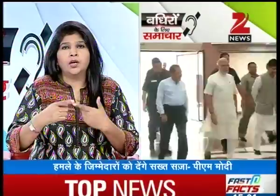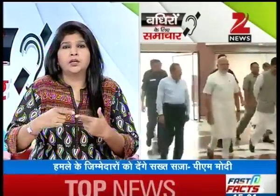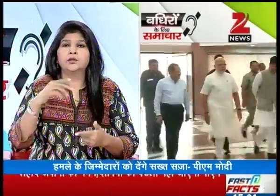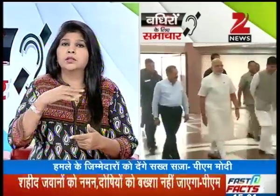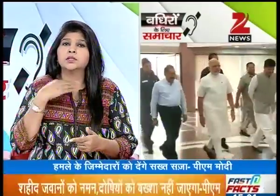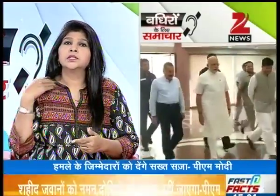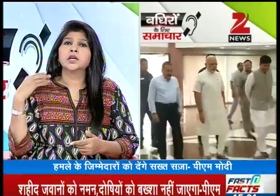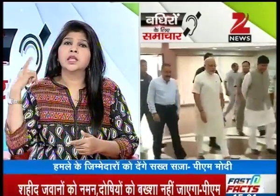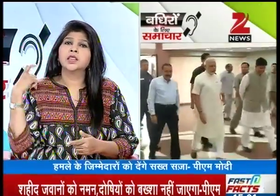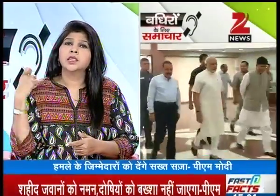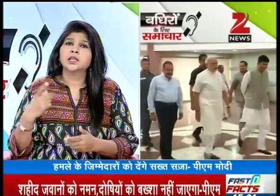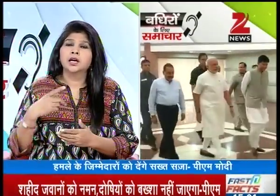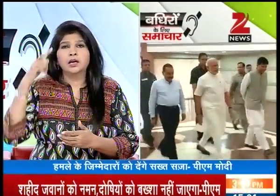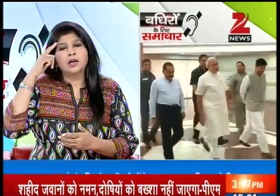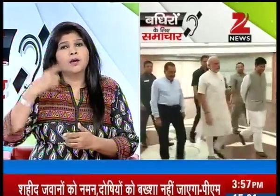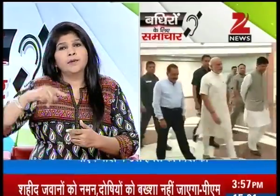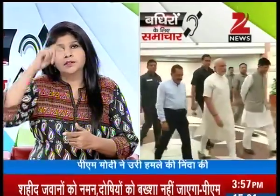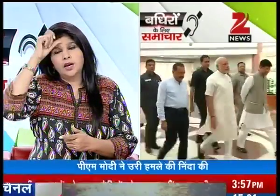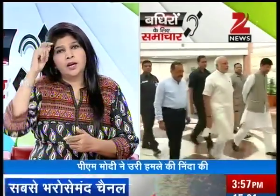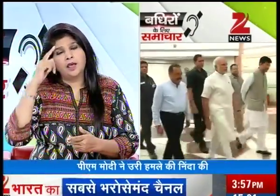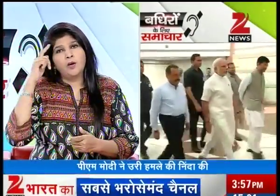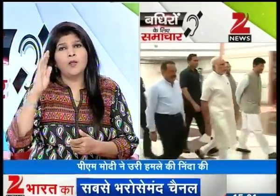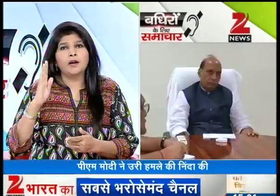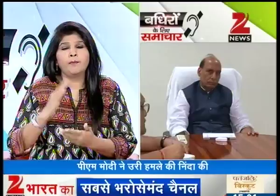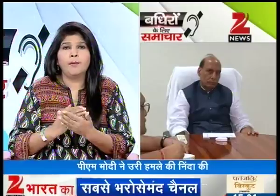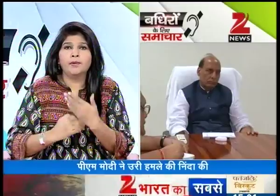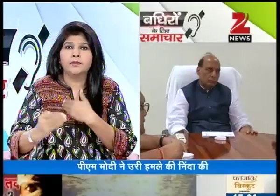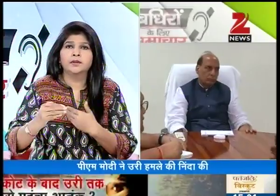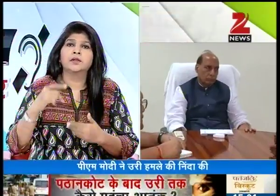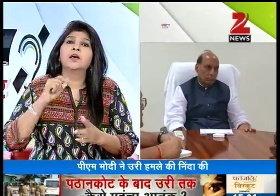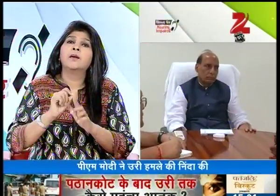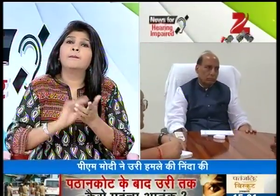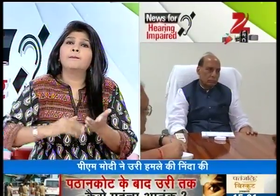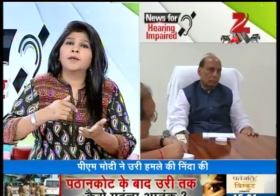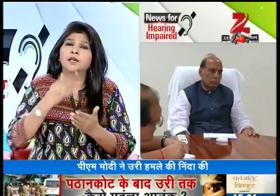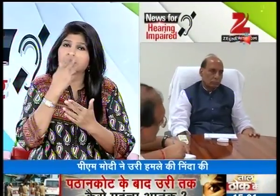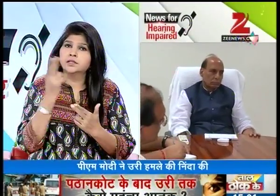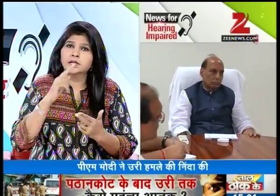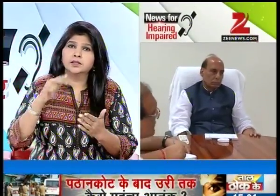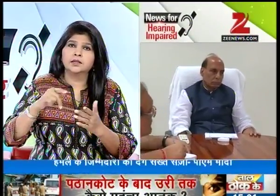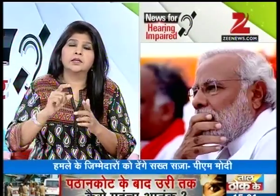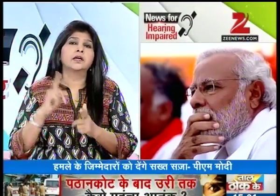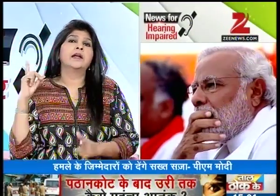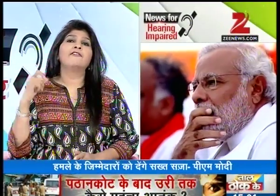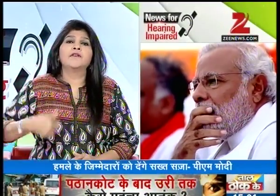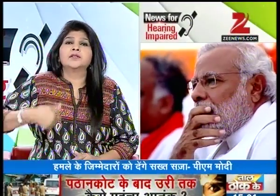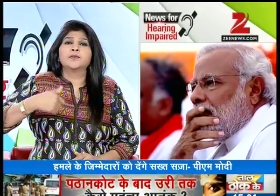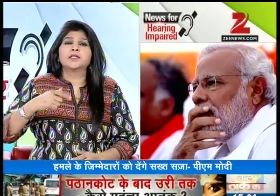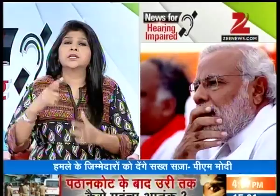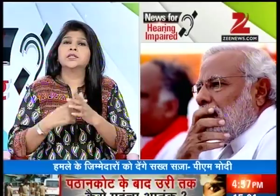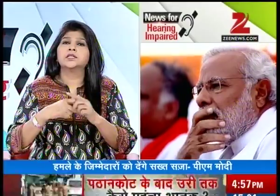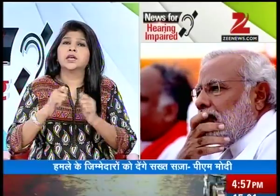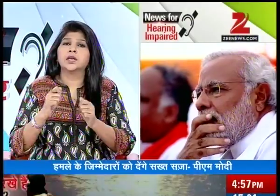कहा कि शहीदों की शहादत को देश हमेशा याद रखेगा। प्रधानमंत्री ने हालात का जायजा लेने के लिए रक्षा मंत्री